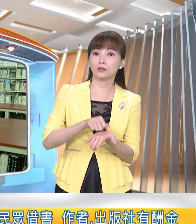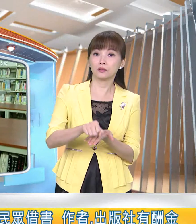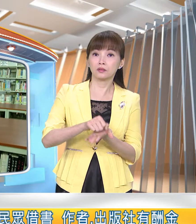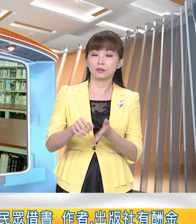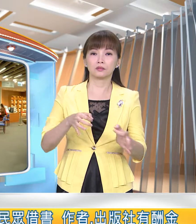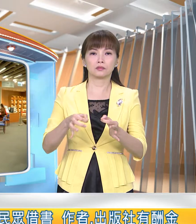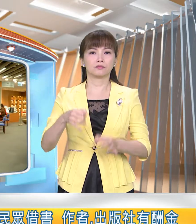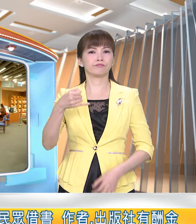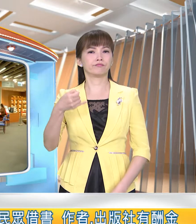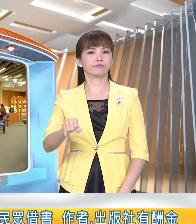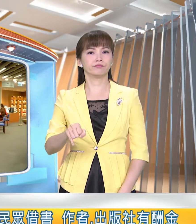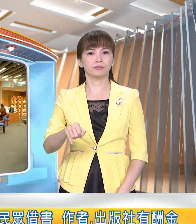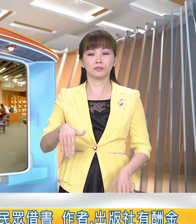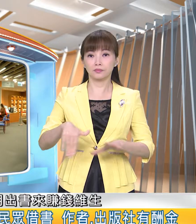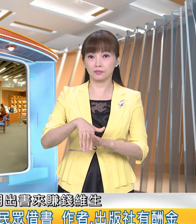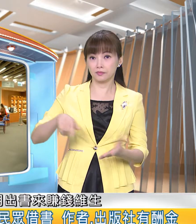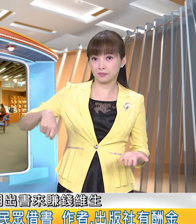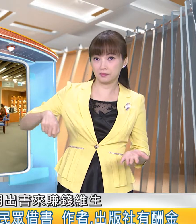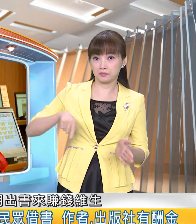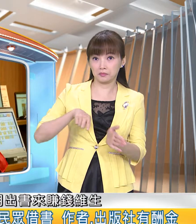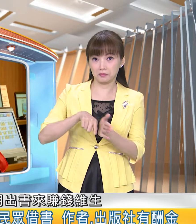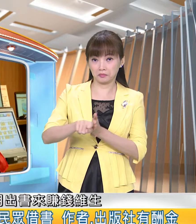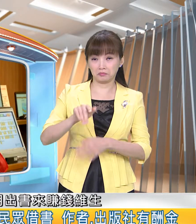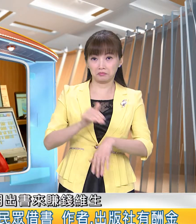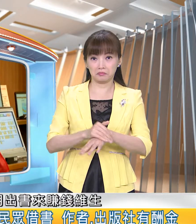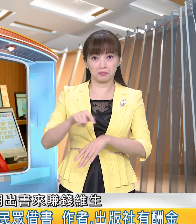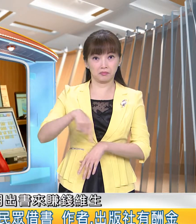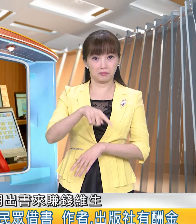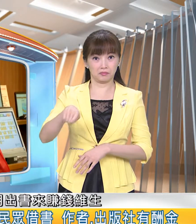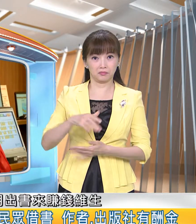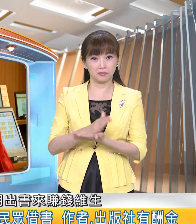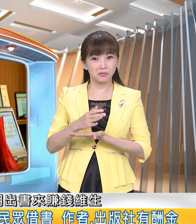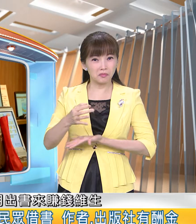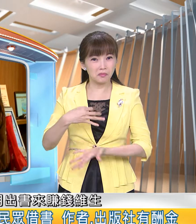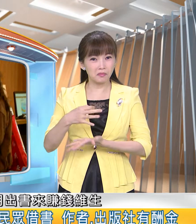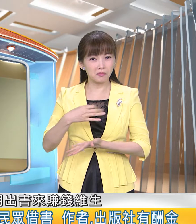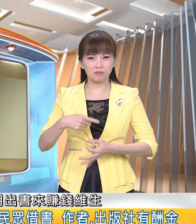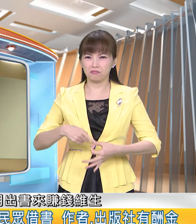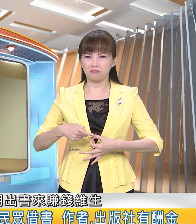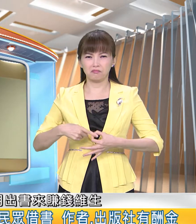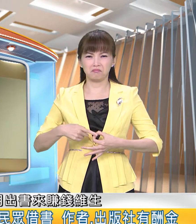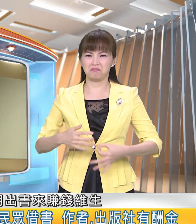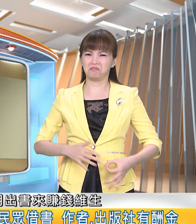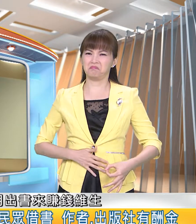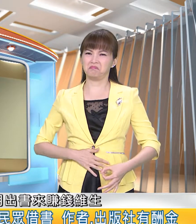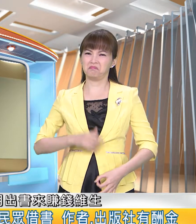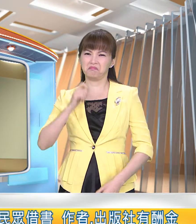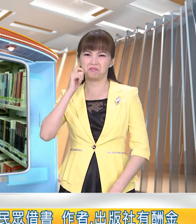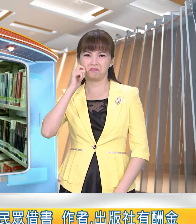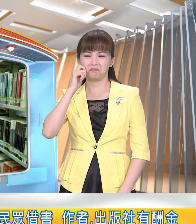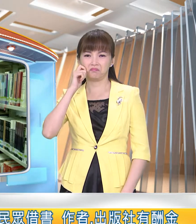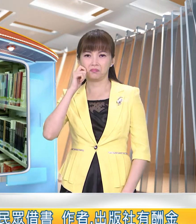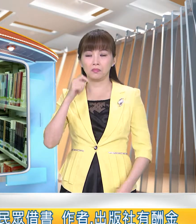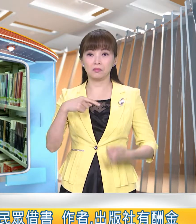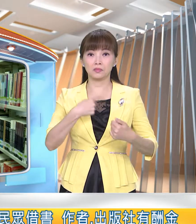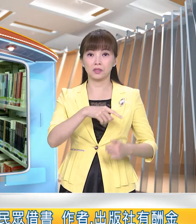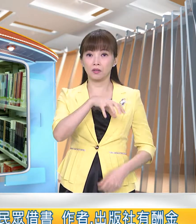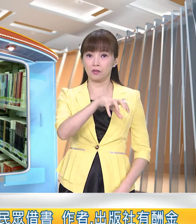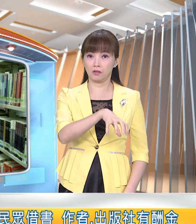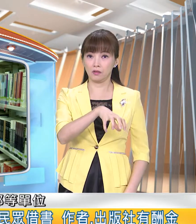出版业不景气，一般作家想要利用出书来赚钱为生并不容易。教